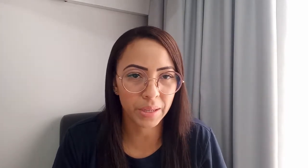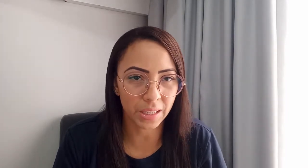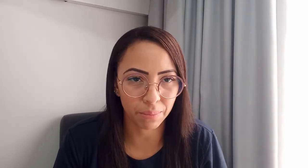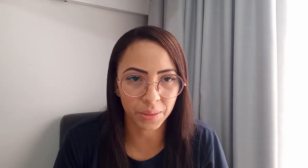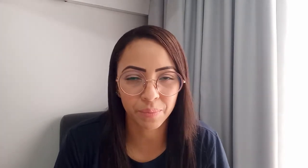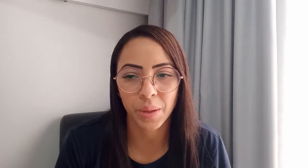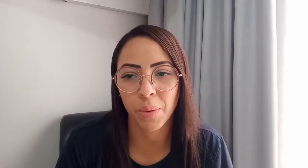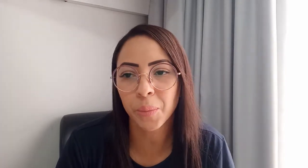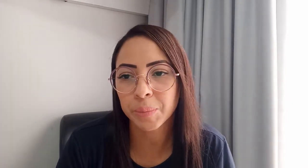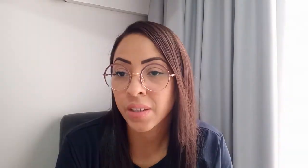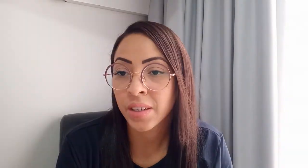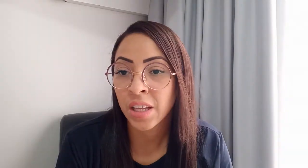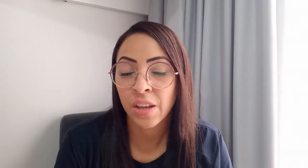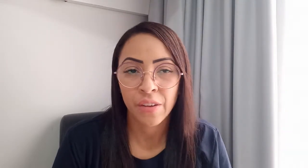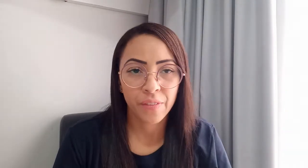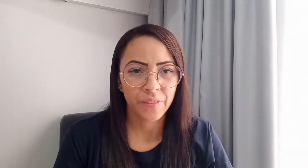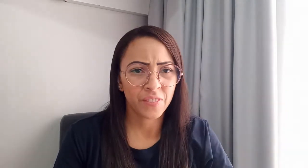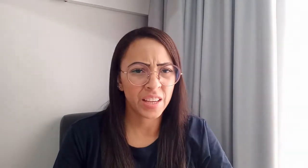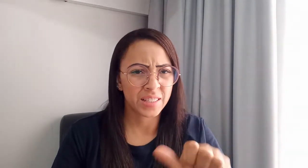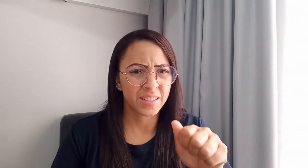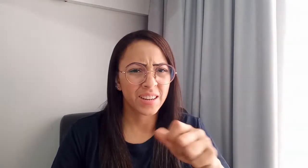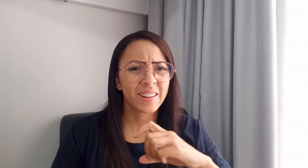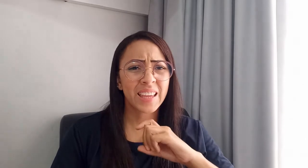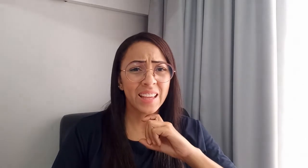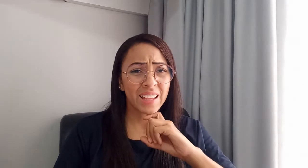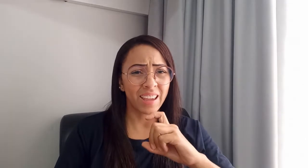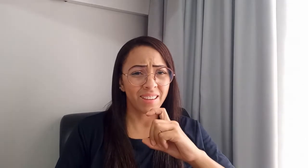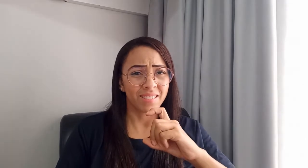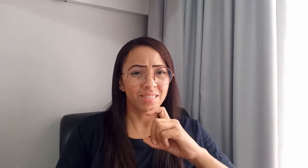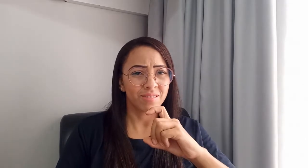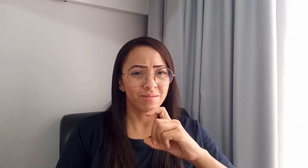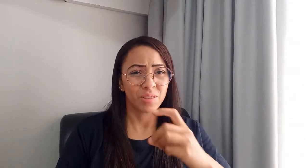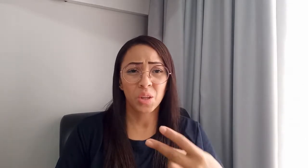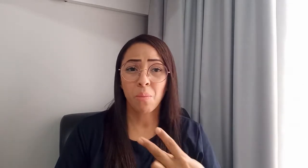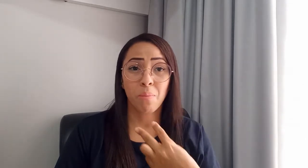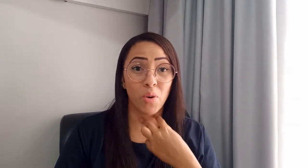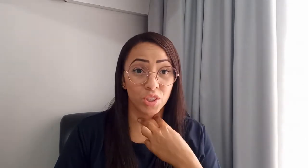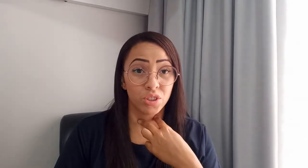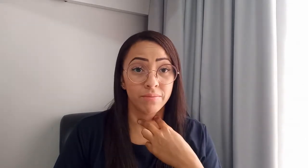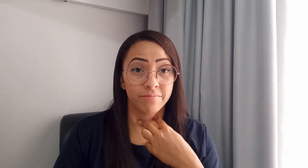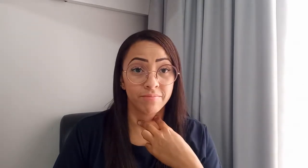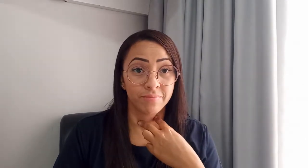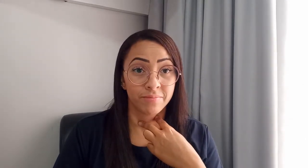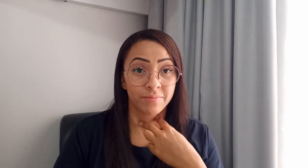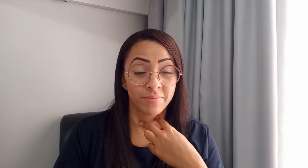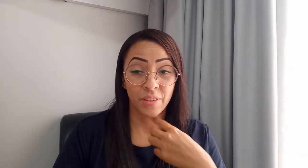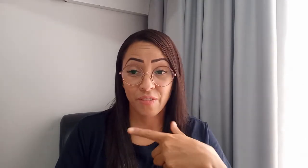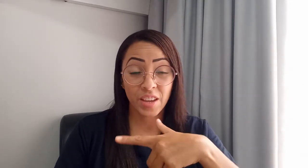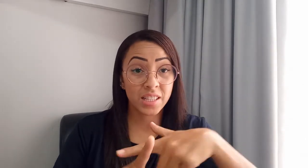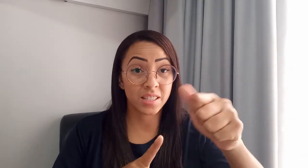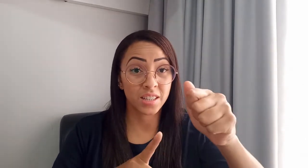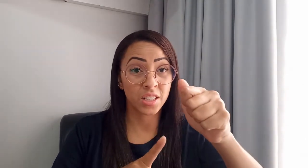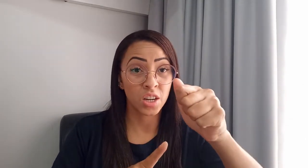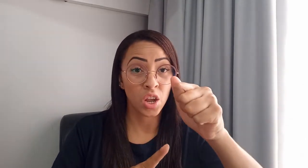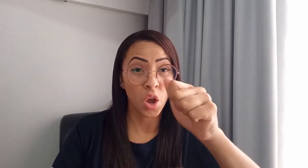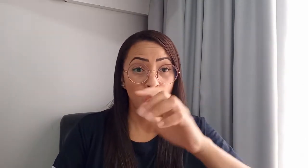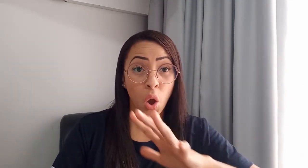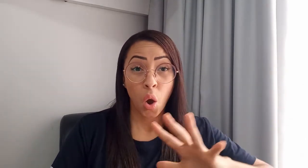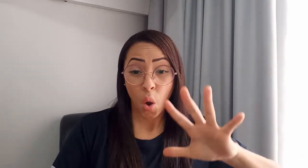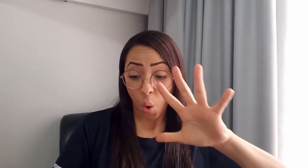limpa, tá bom? Vencer, ninguém não pode vencer